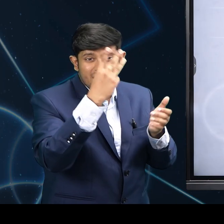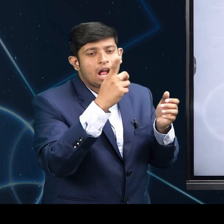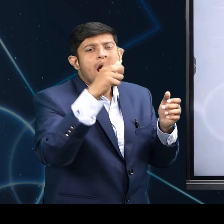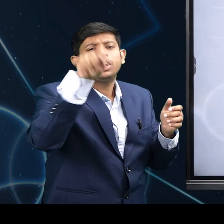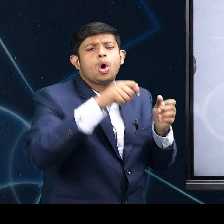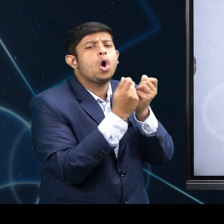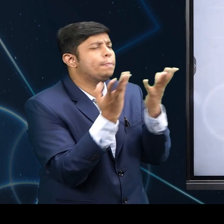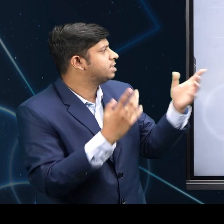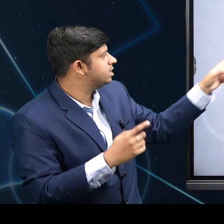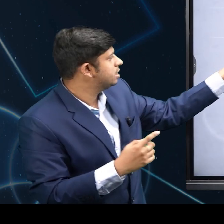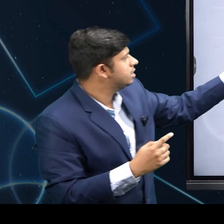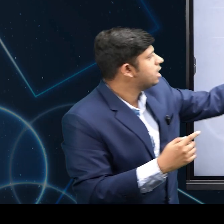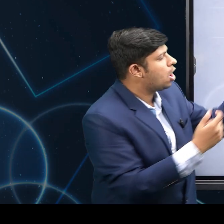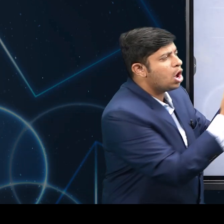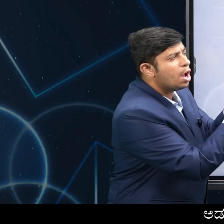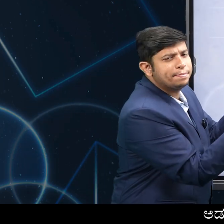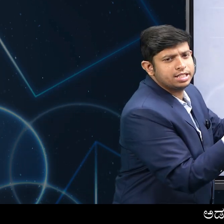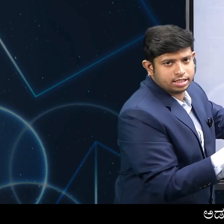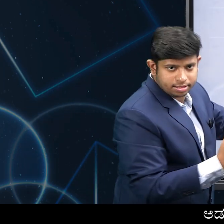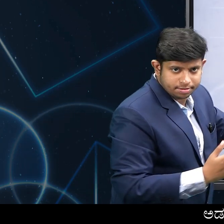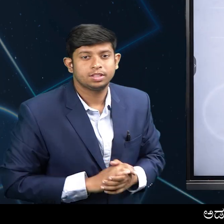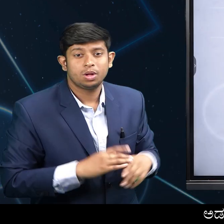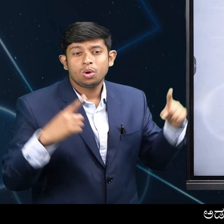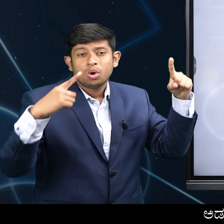24.64 ಮೀಟರ್ 3 = ಎಷ್ಟು ಲೀಟರ್? ಅಡ್ಡ ಗುಣಾಂಕದಿಂದ ನಾವು ಪಡಿತೇವೆ.